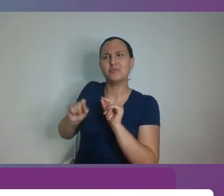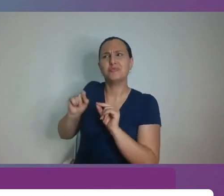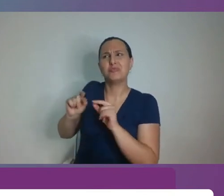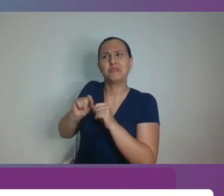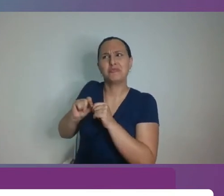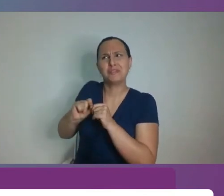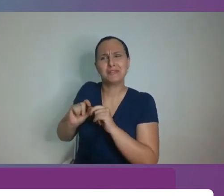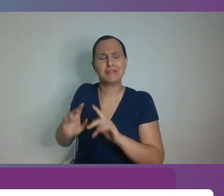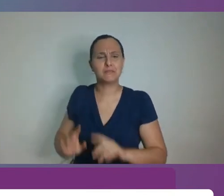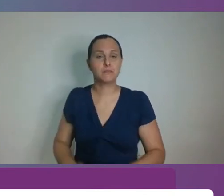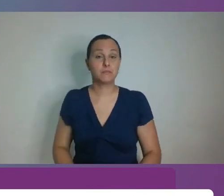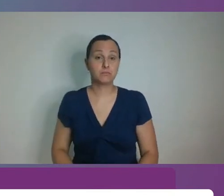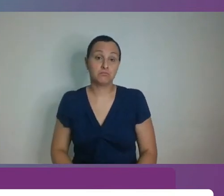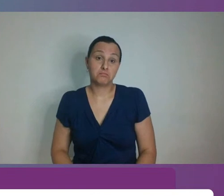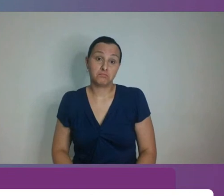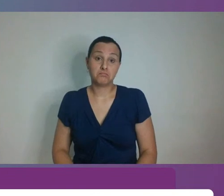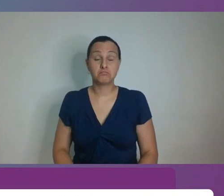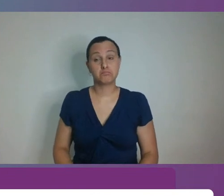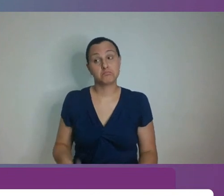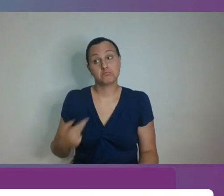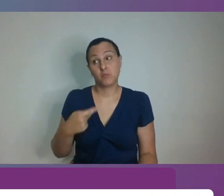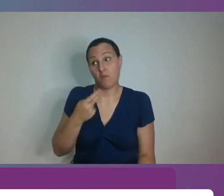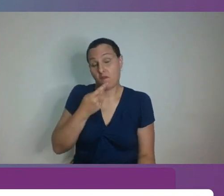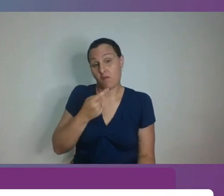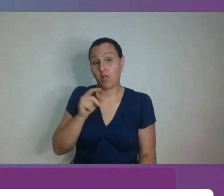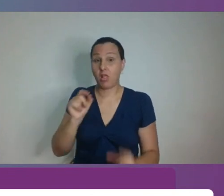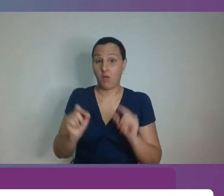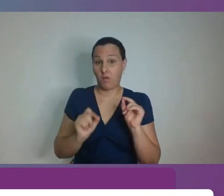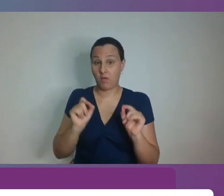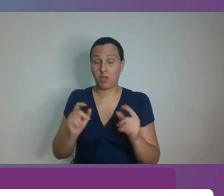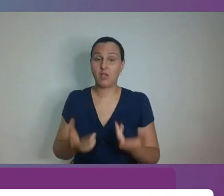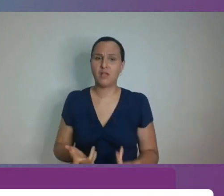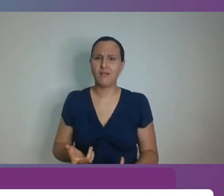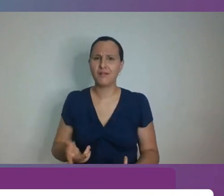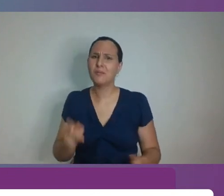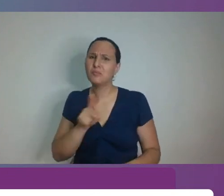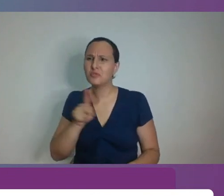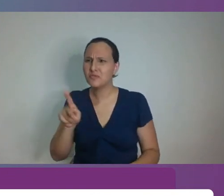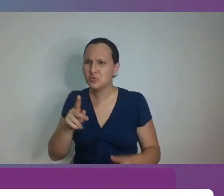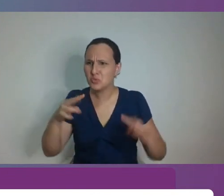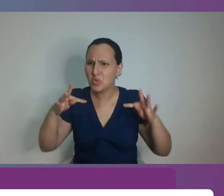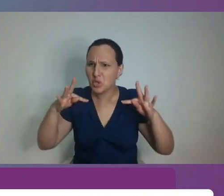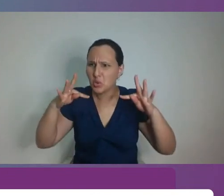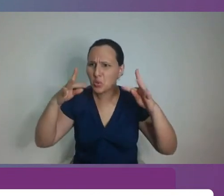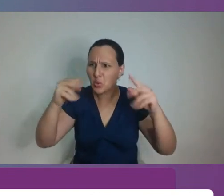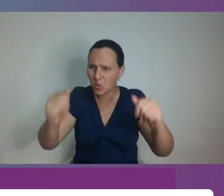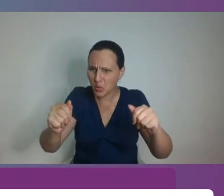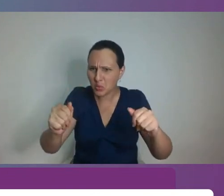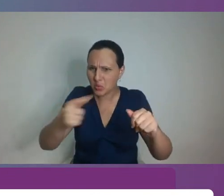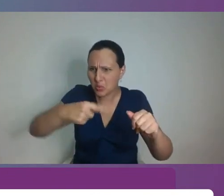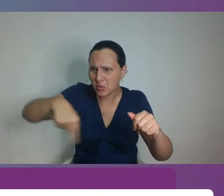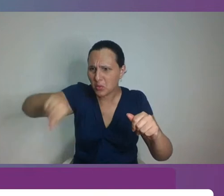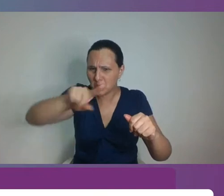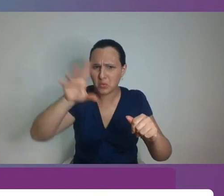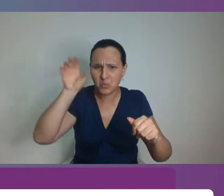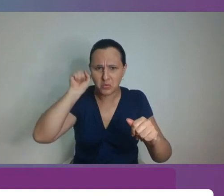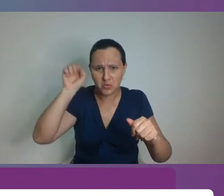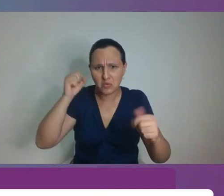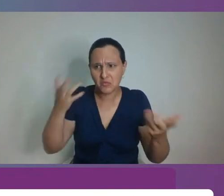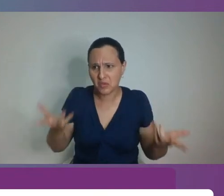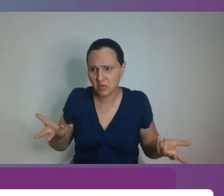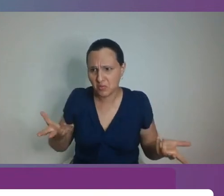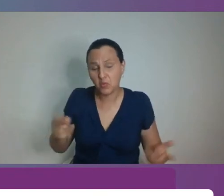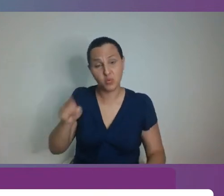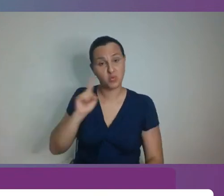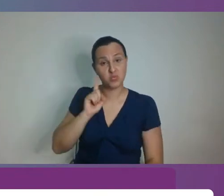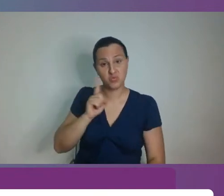professora, todo mundo ouviu, não ouviu? O surdo também tem direito de saber o que está acontecendo e interpreta o palavrão. Se alguém